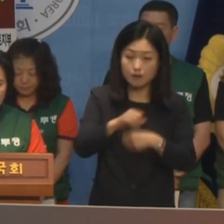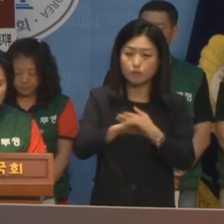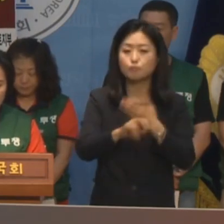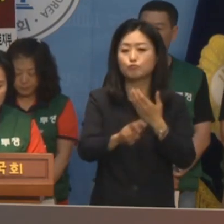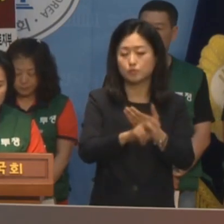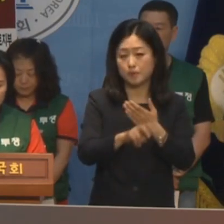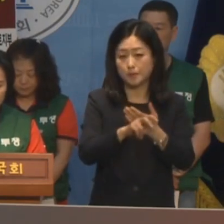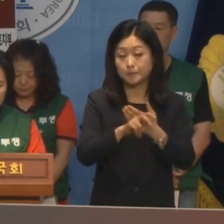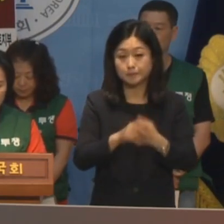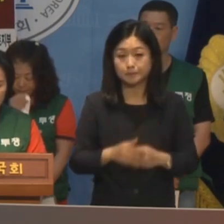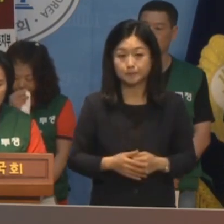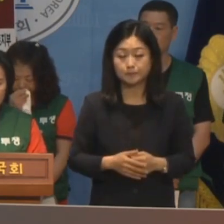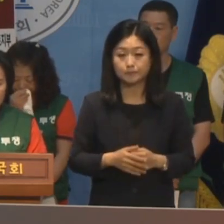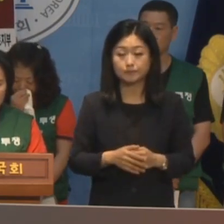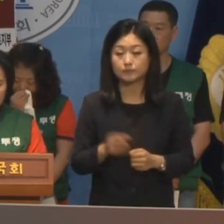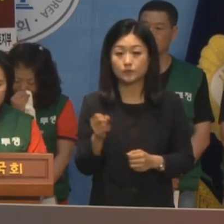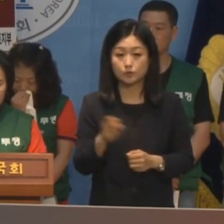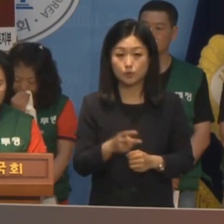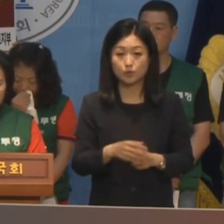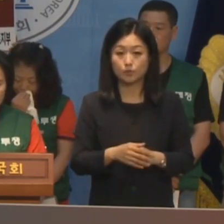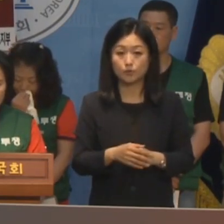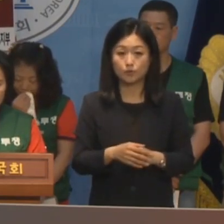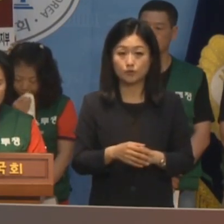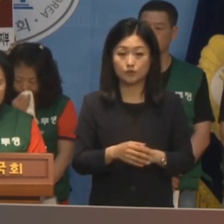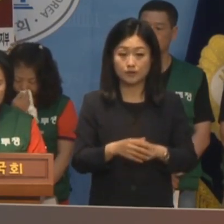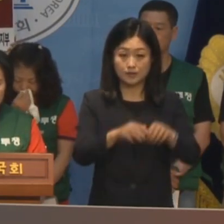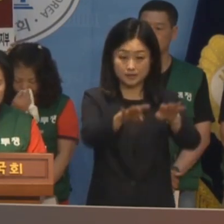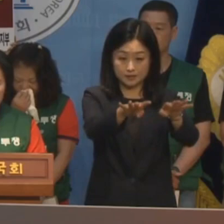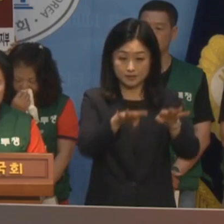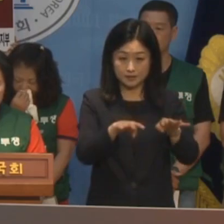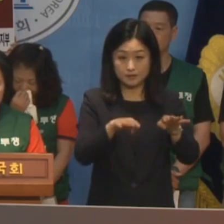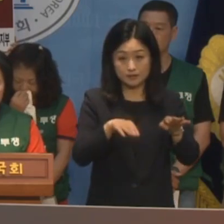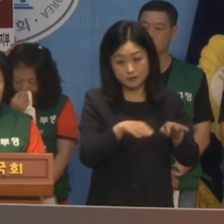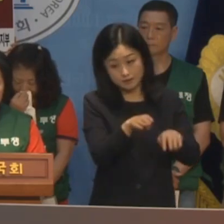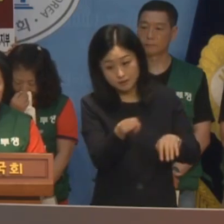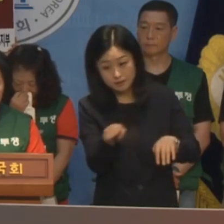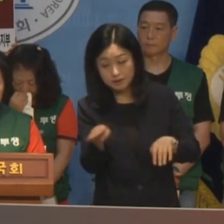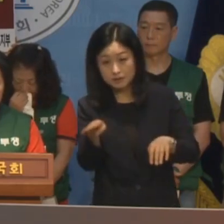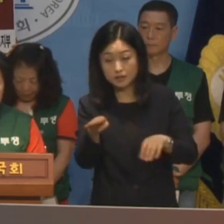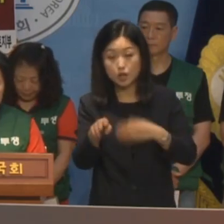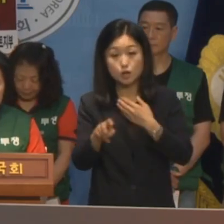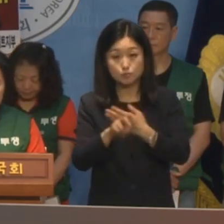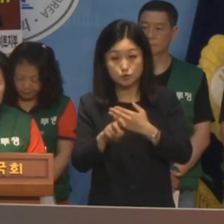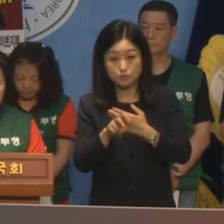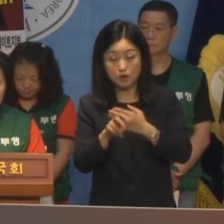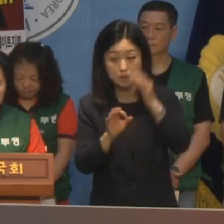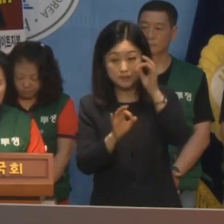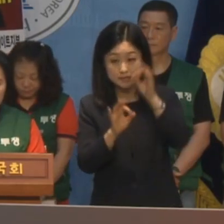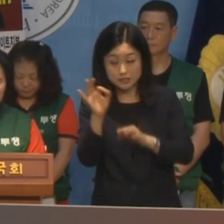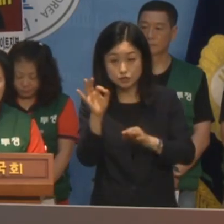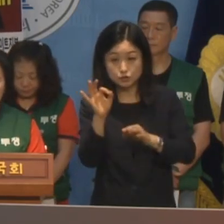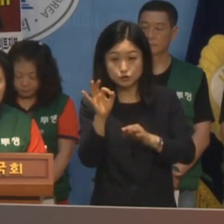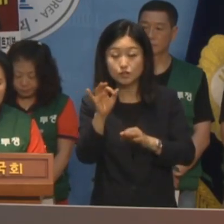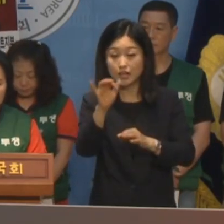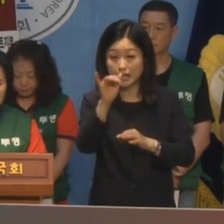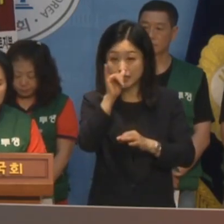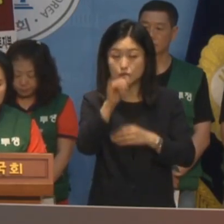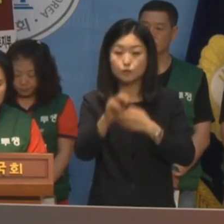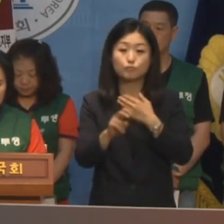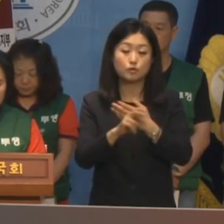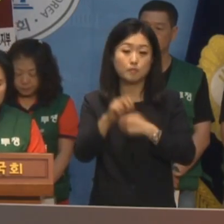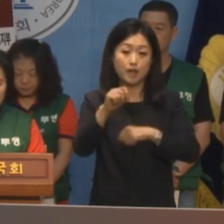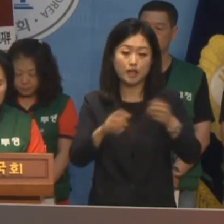영업소를 통행하는 차량들 중에서 지선으로 빠지려는 차량들에게 차선을 위반해 실선을 넘나드는 불법